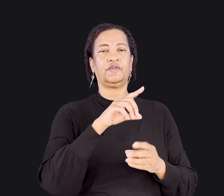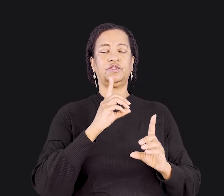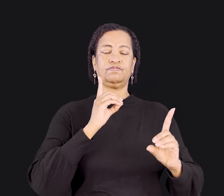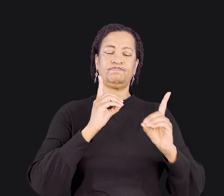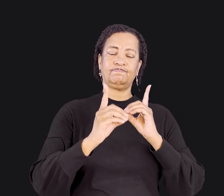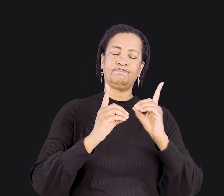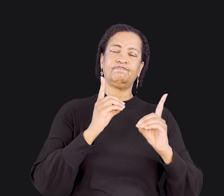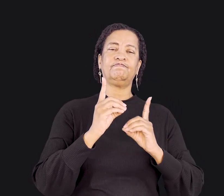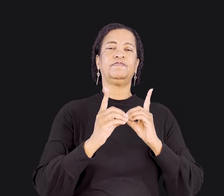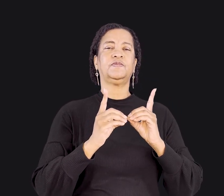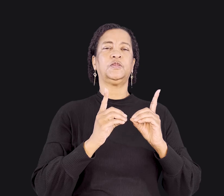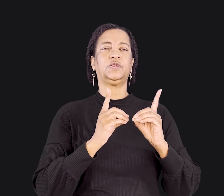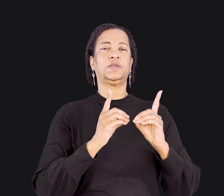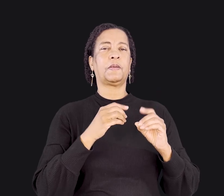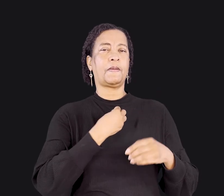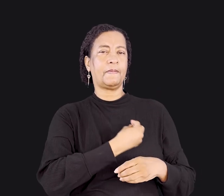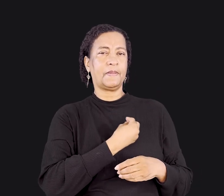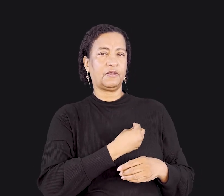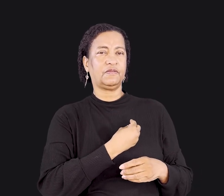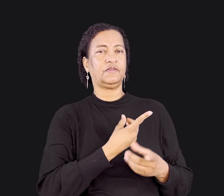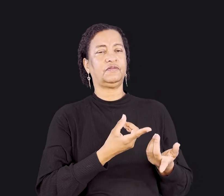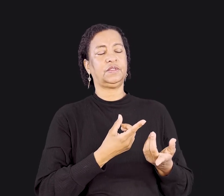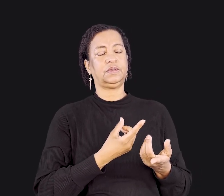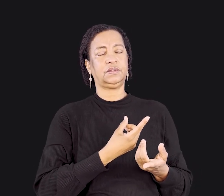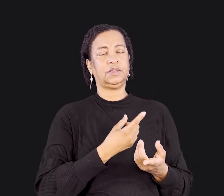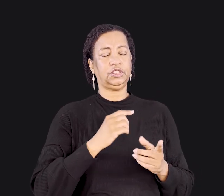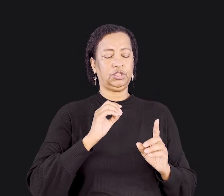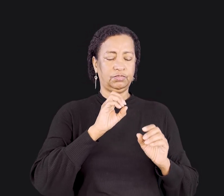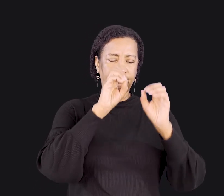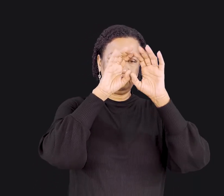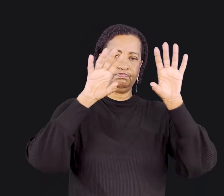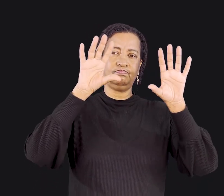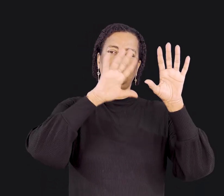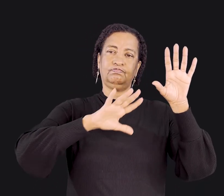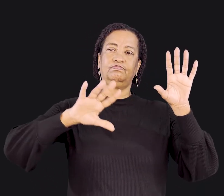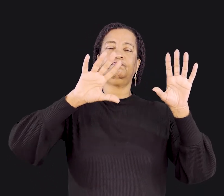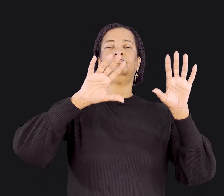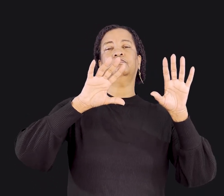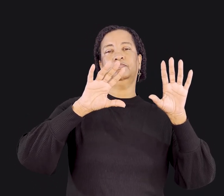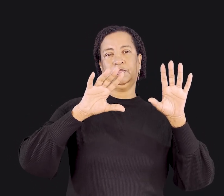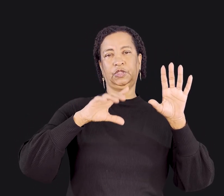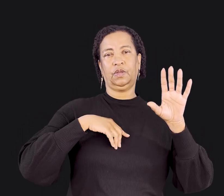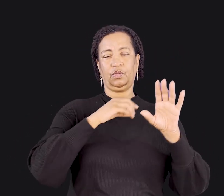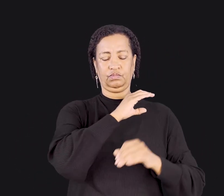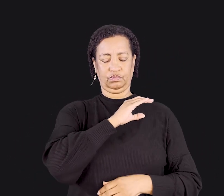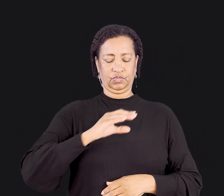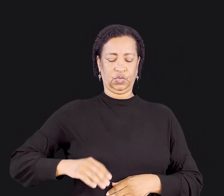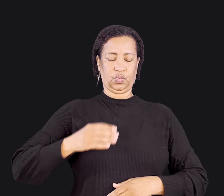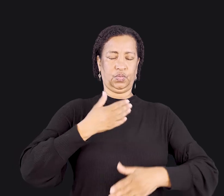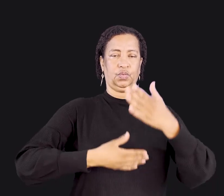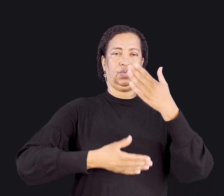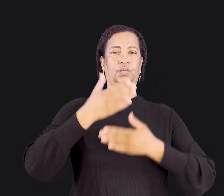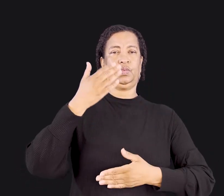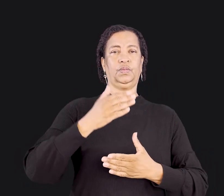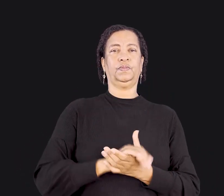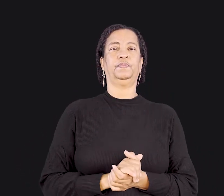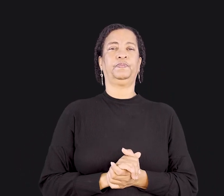dinâmica para viver e andar nas dimensões celestiais em Cristo Jesus.